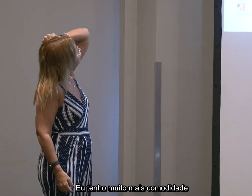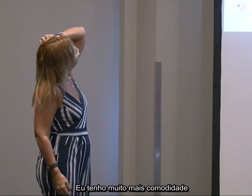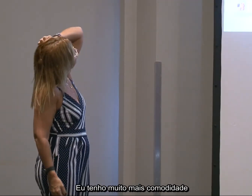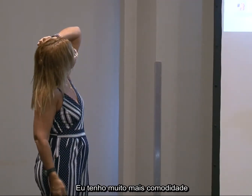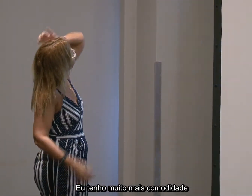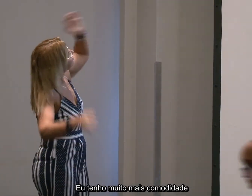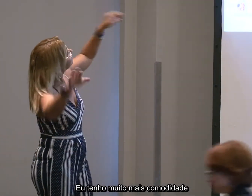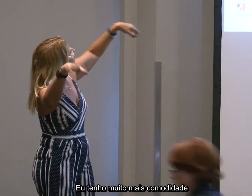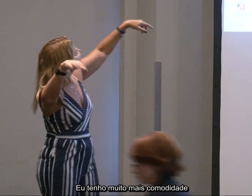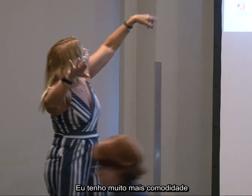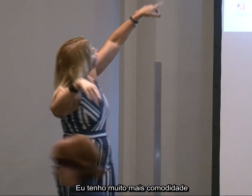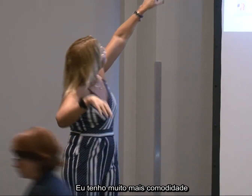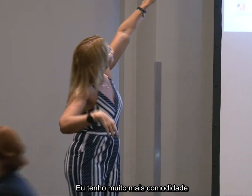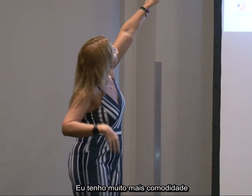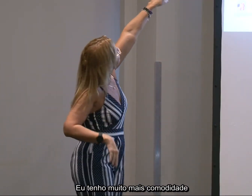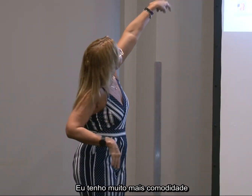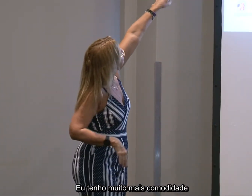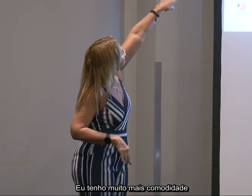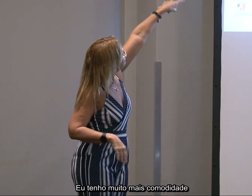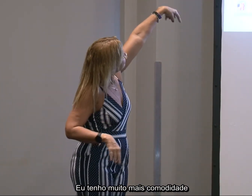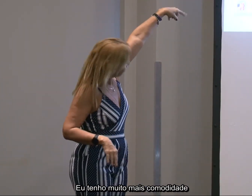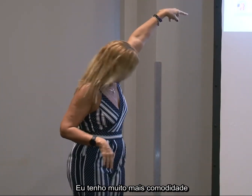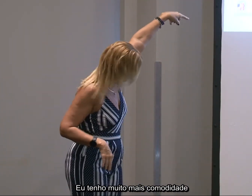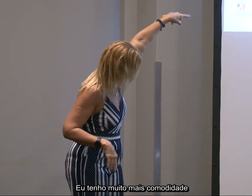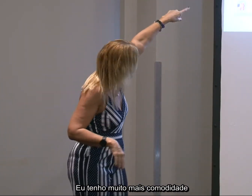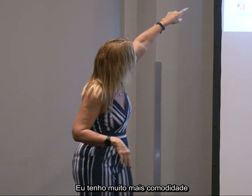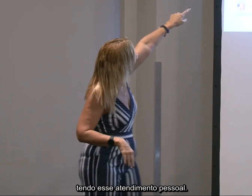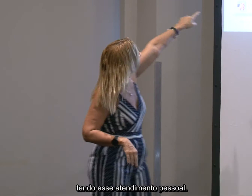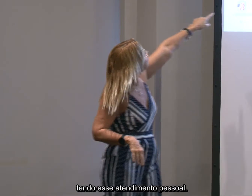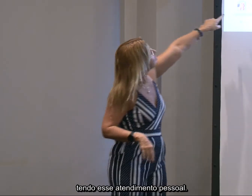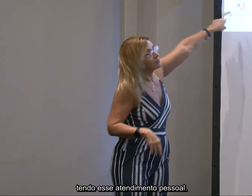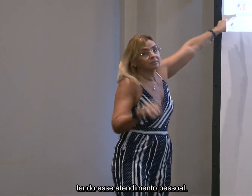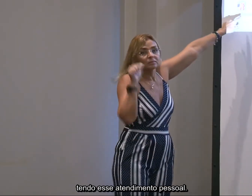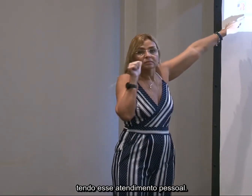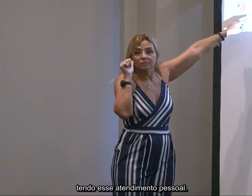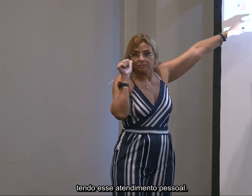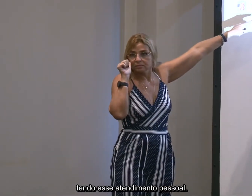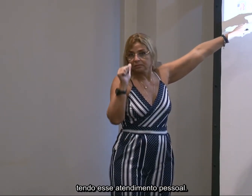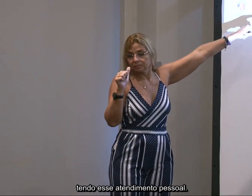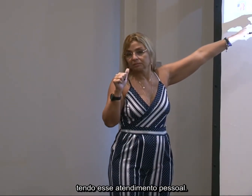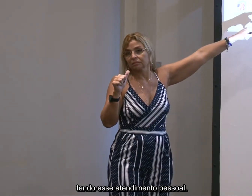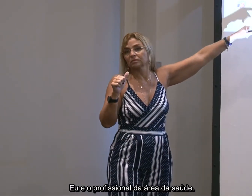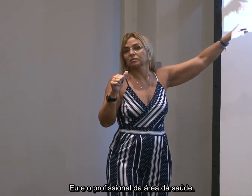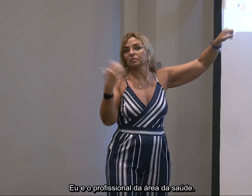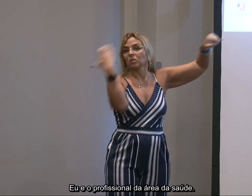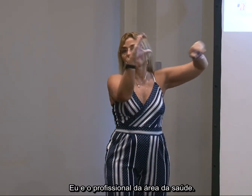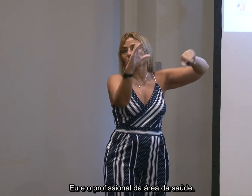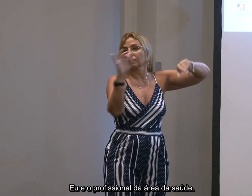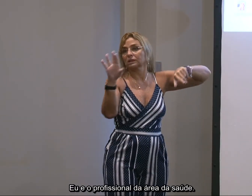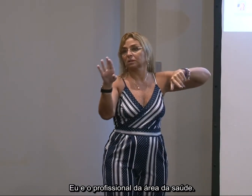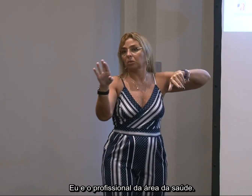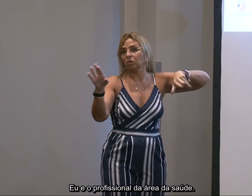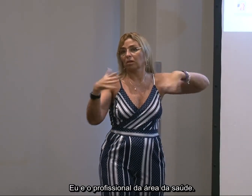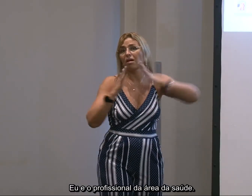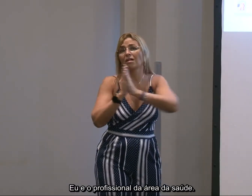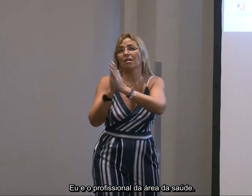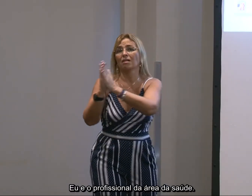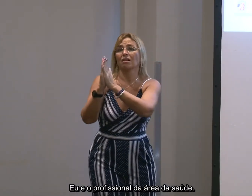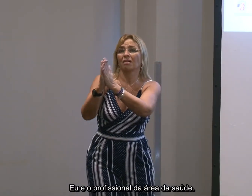tenho muito mais comodidade tendo esse atendimento pessoal. Eu com esse profissional da área da